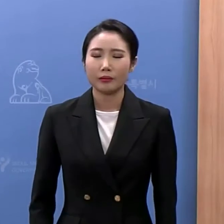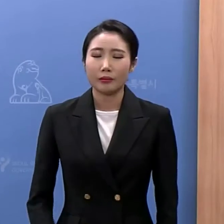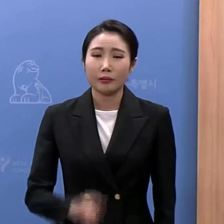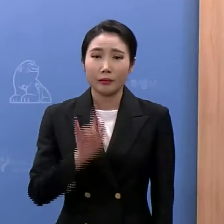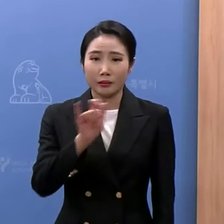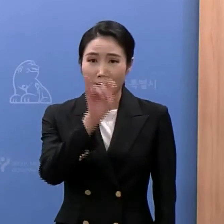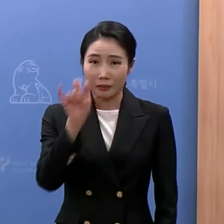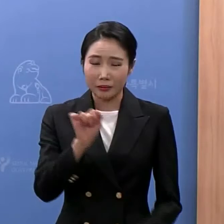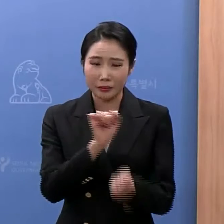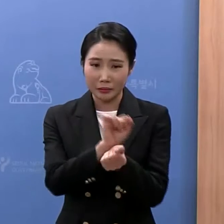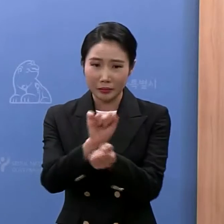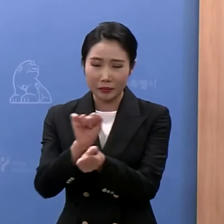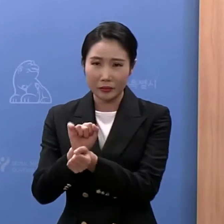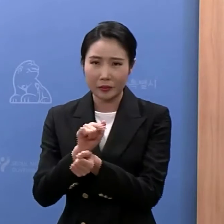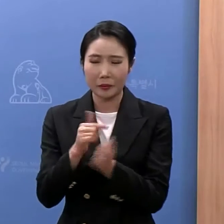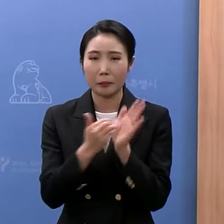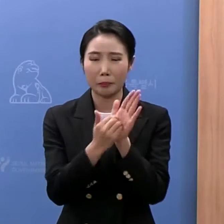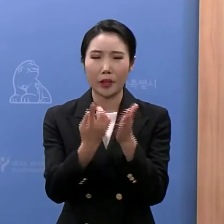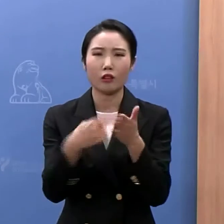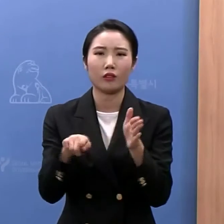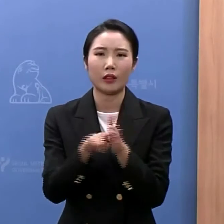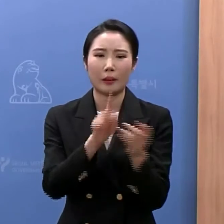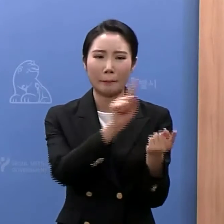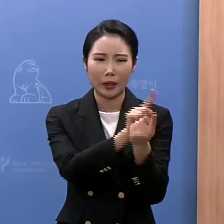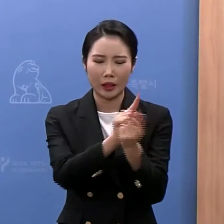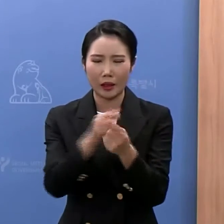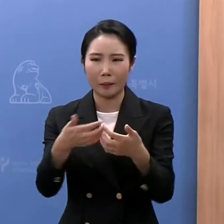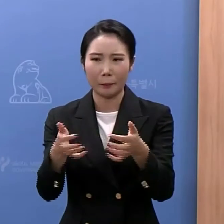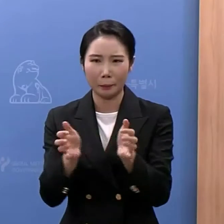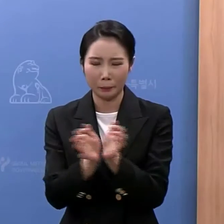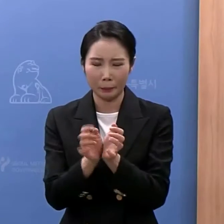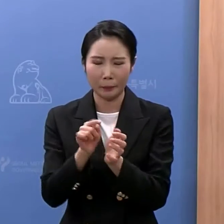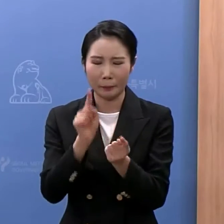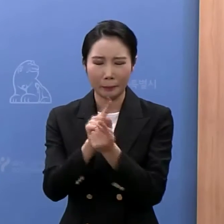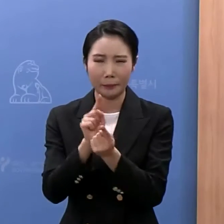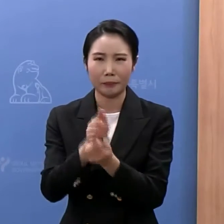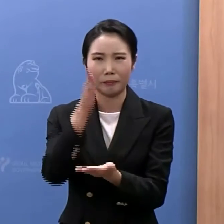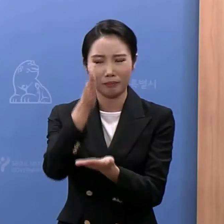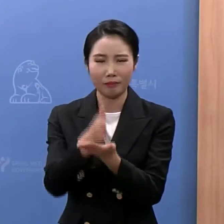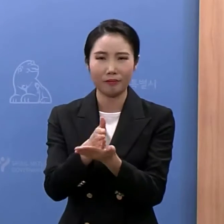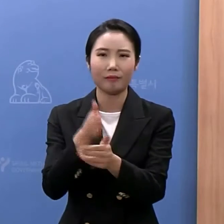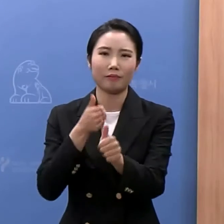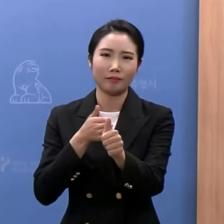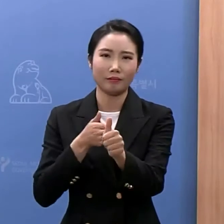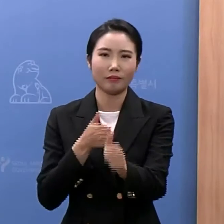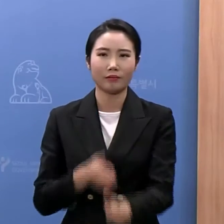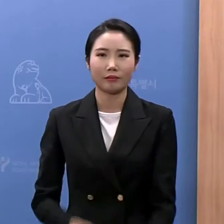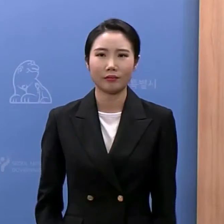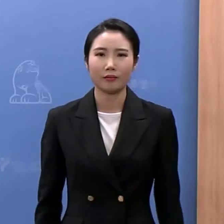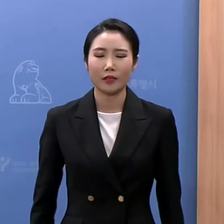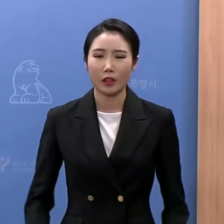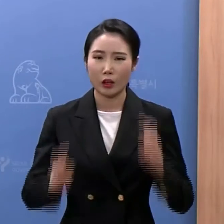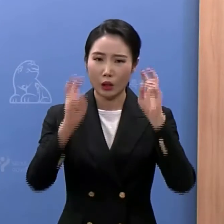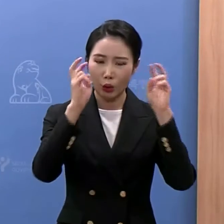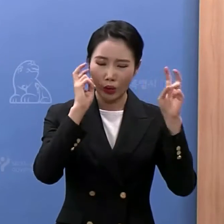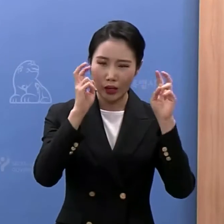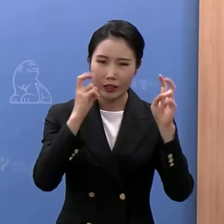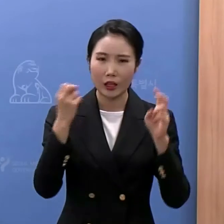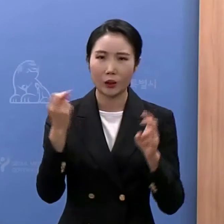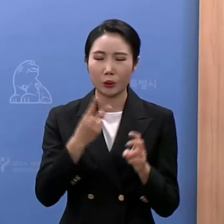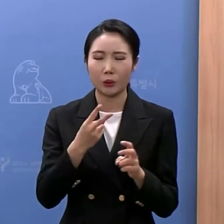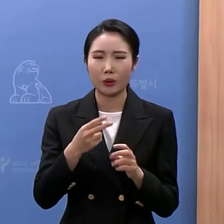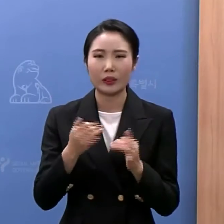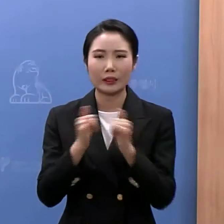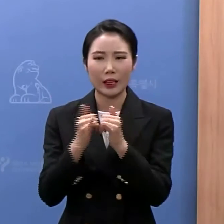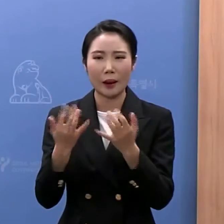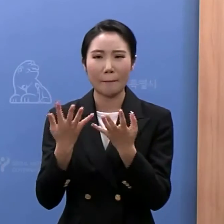차단을 위해 만남과 모임은 최소화해 주시기를 다시 한번 요청드립니다. 직장과 다중이용시설